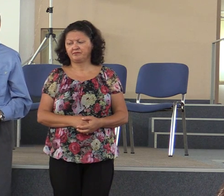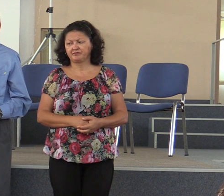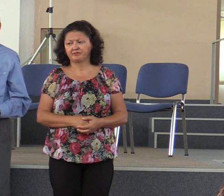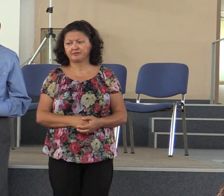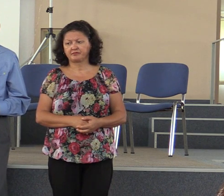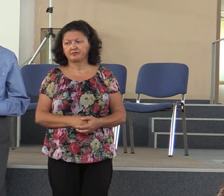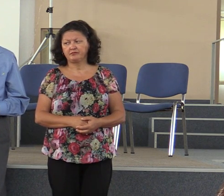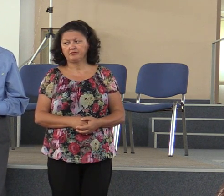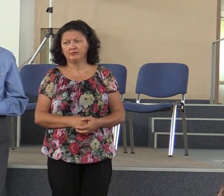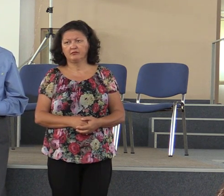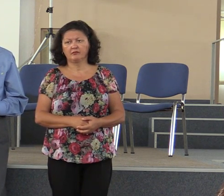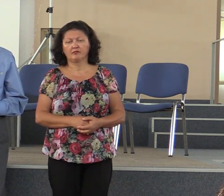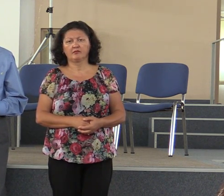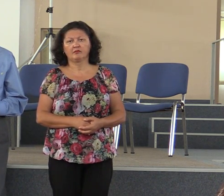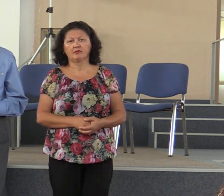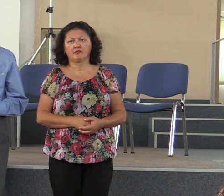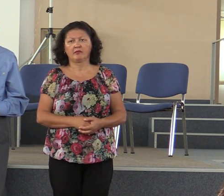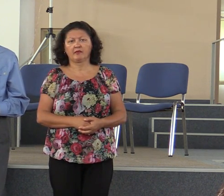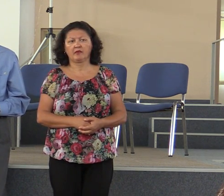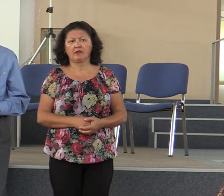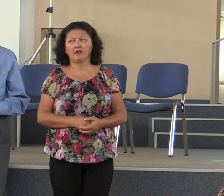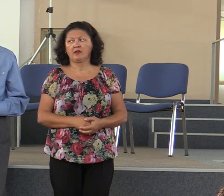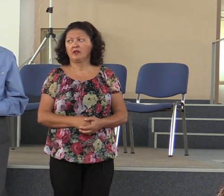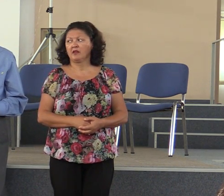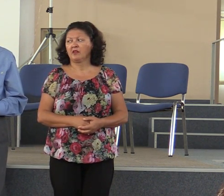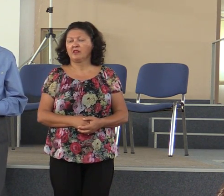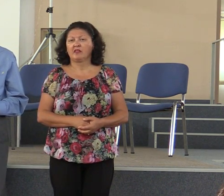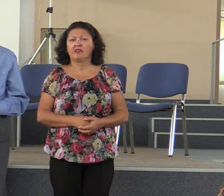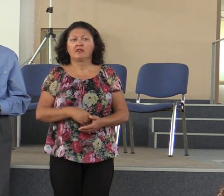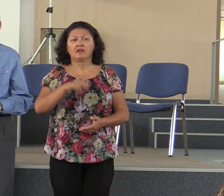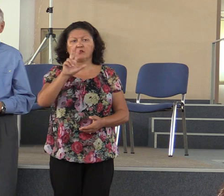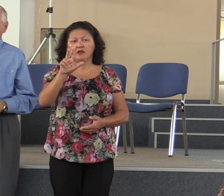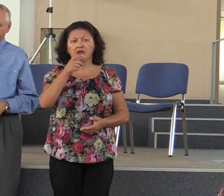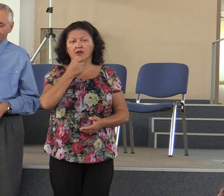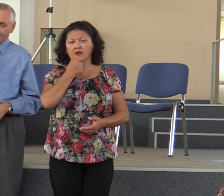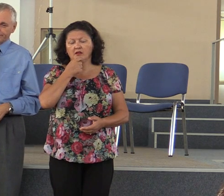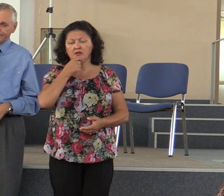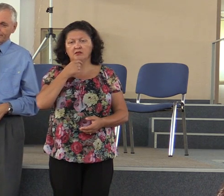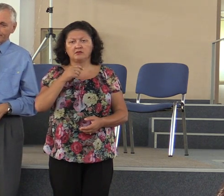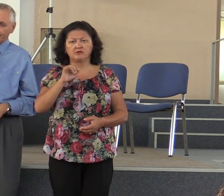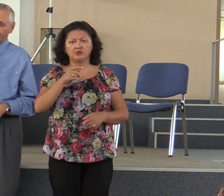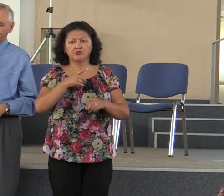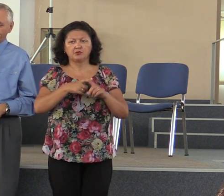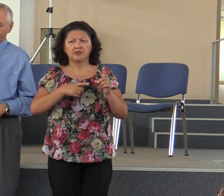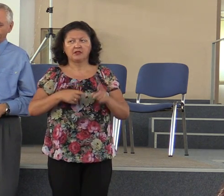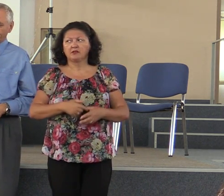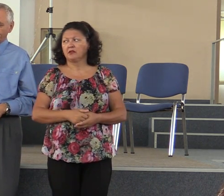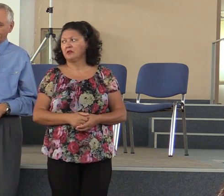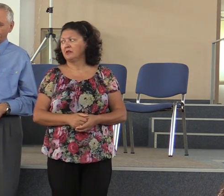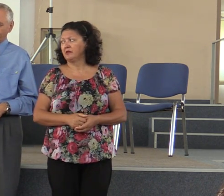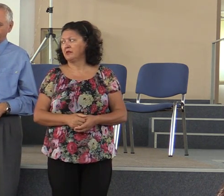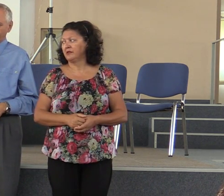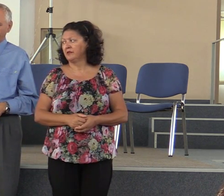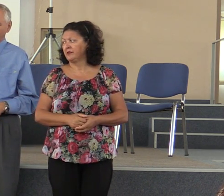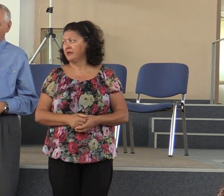câteva zile. 3.5 years, to be exact. Vreo 3 ani și jumătate. And as they were with Jesus, they